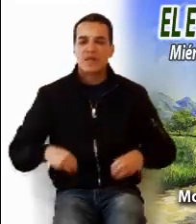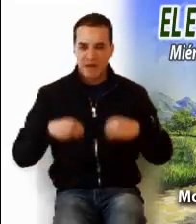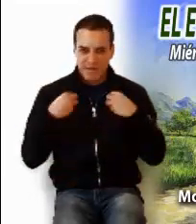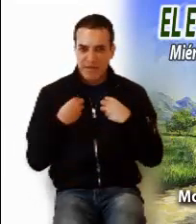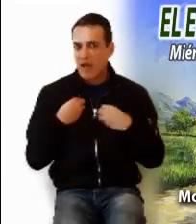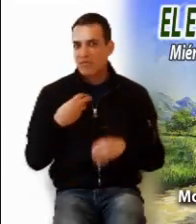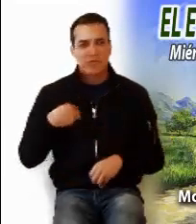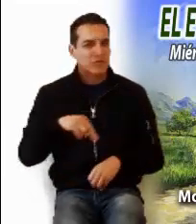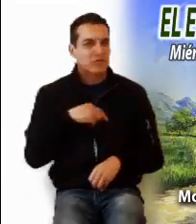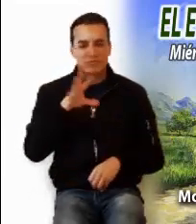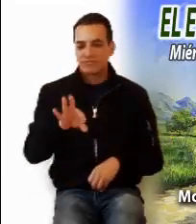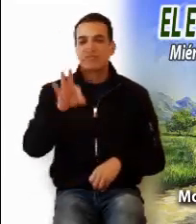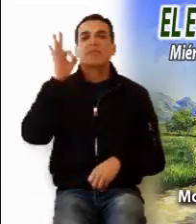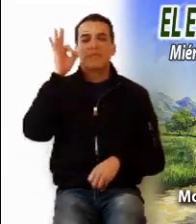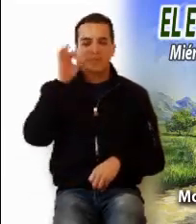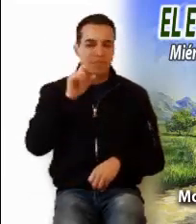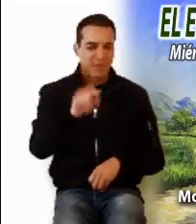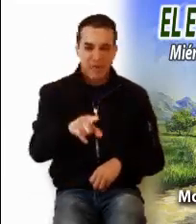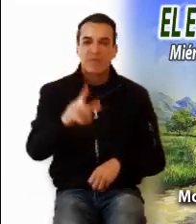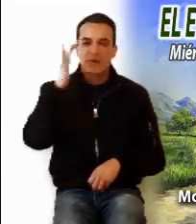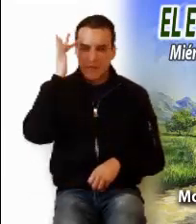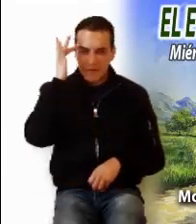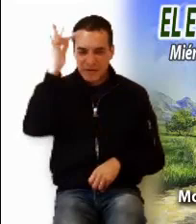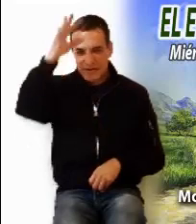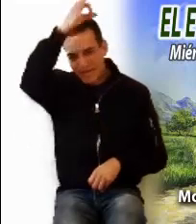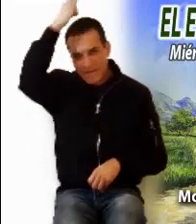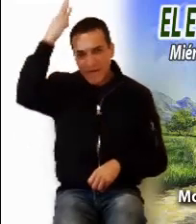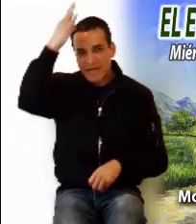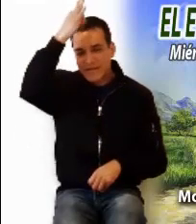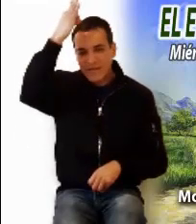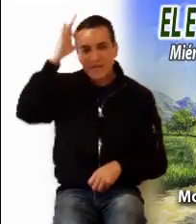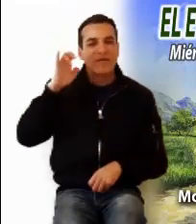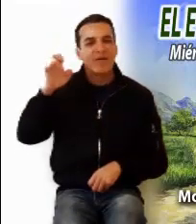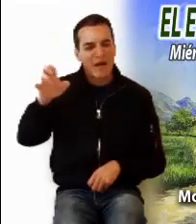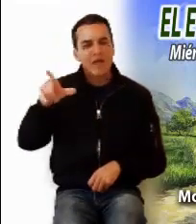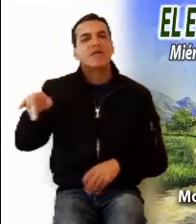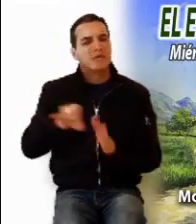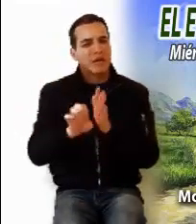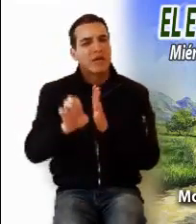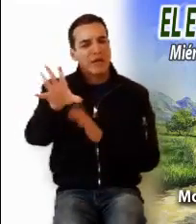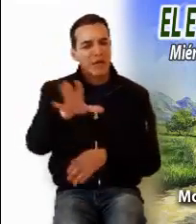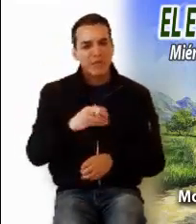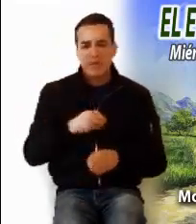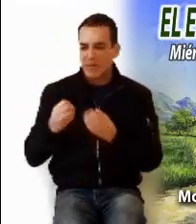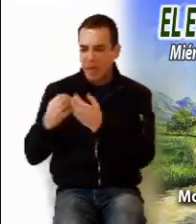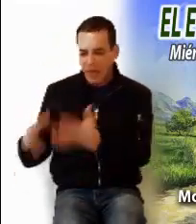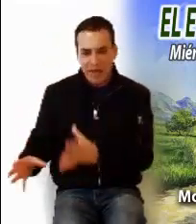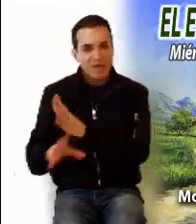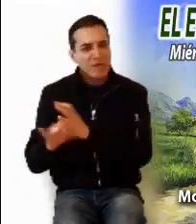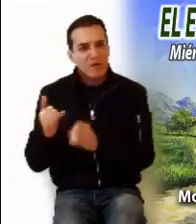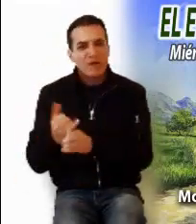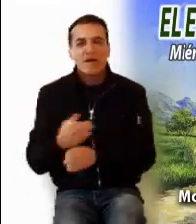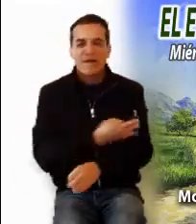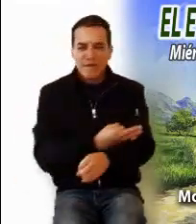que hemos elegido. San Francisco es modelo de desprendimiento, de una nueva